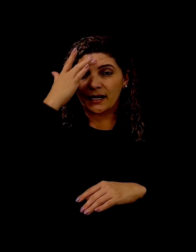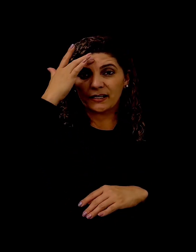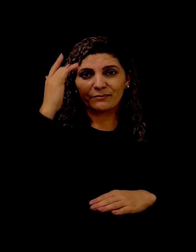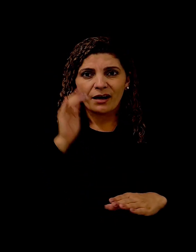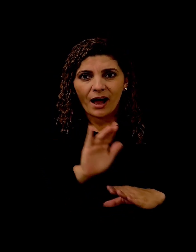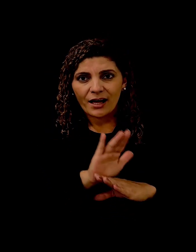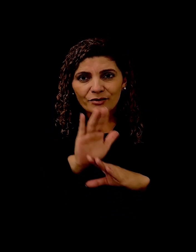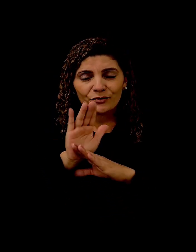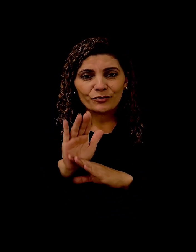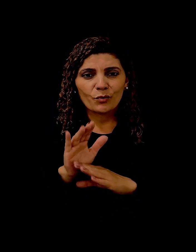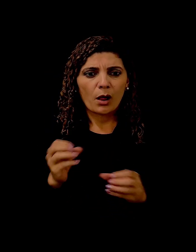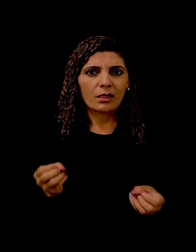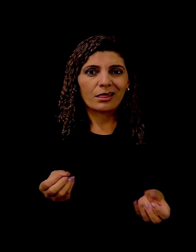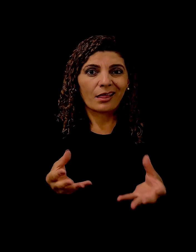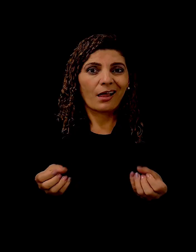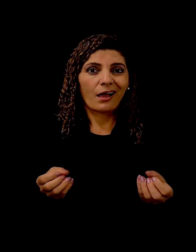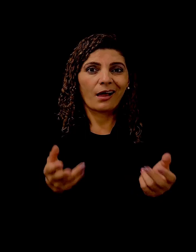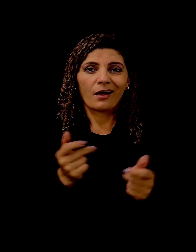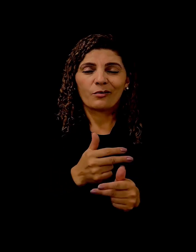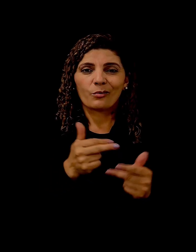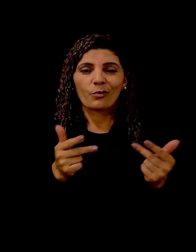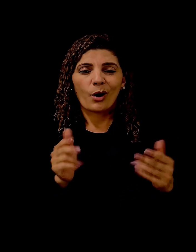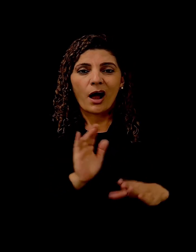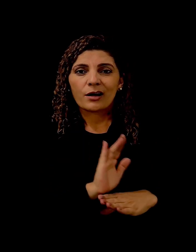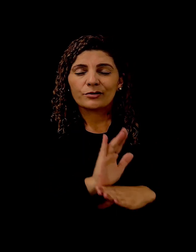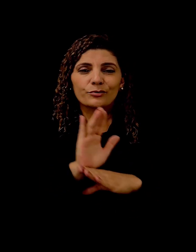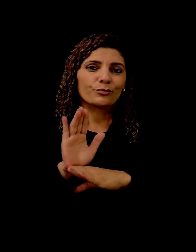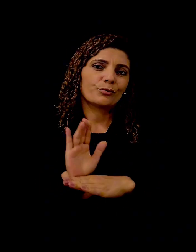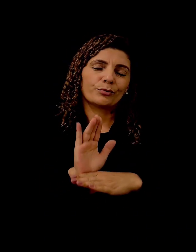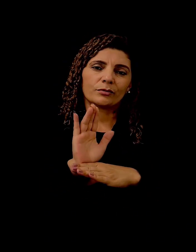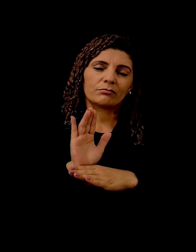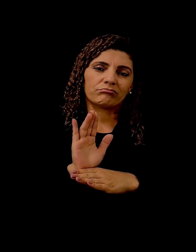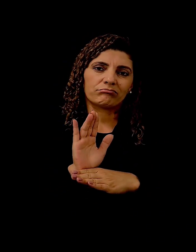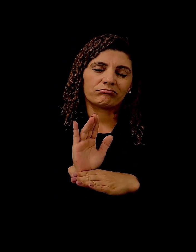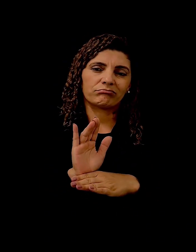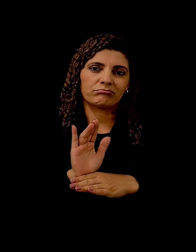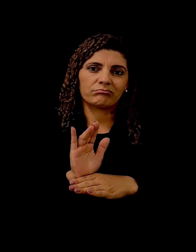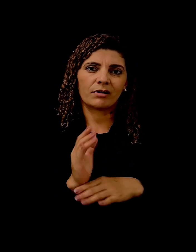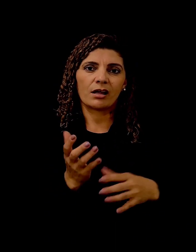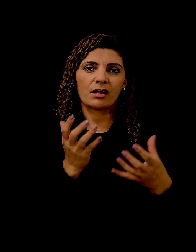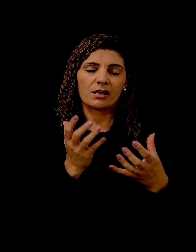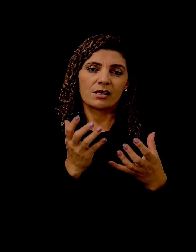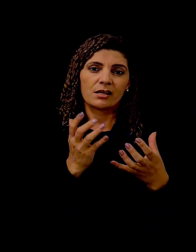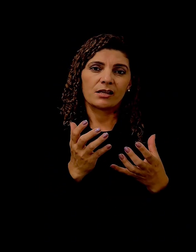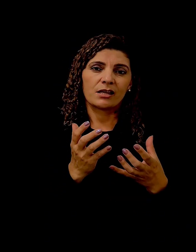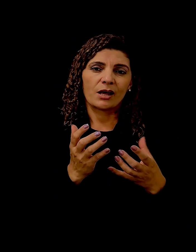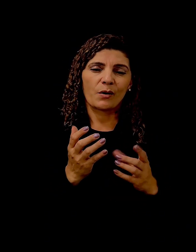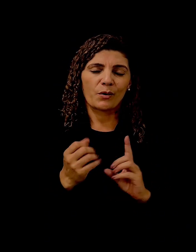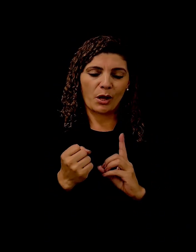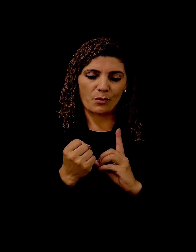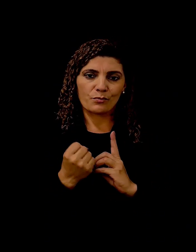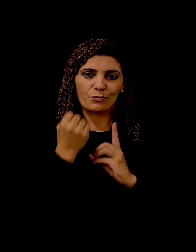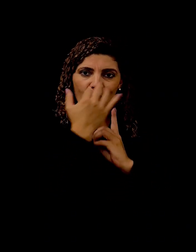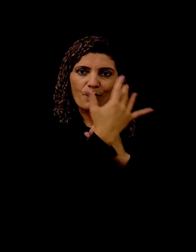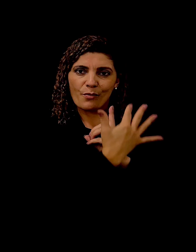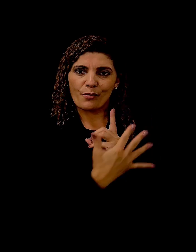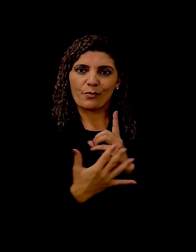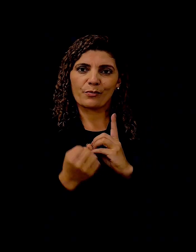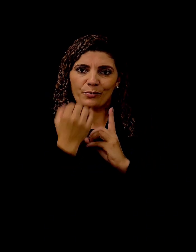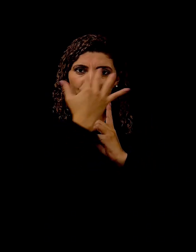quando faz benfeitorias, ou melhor, benefícios aos